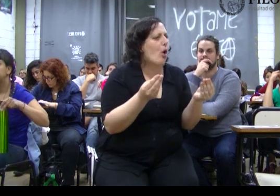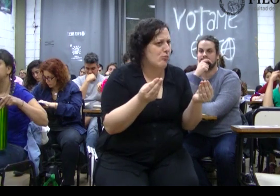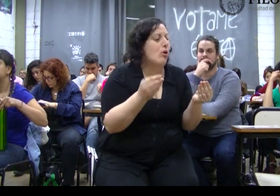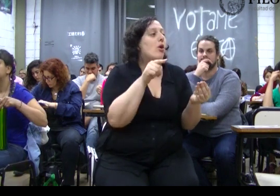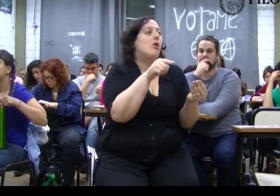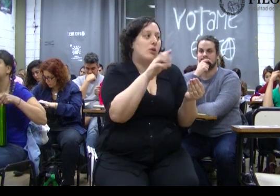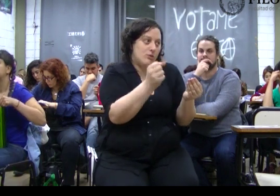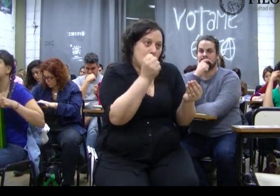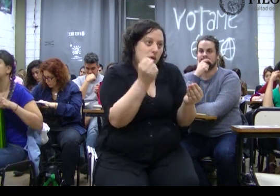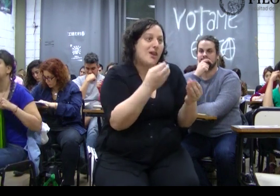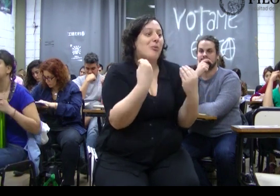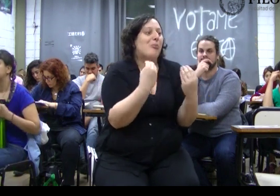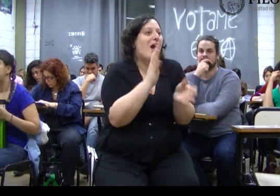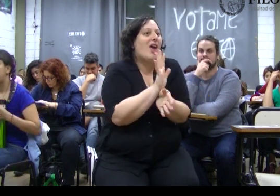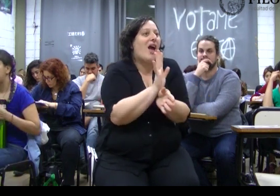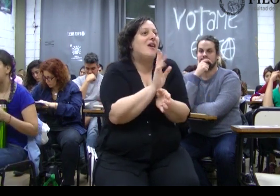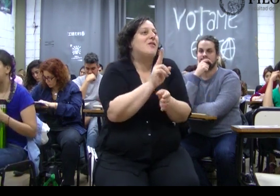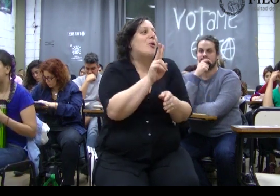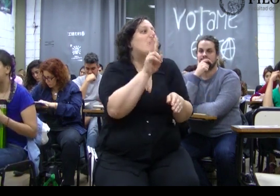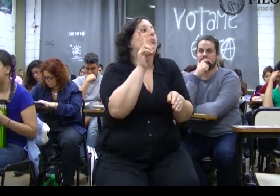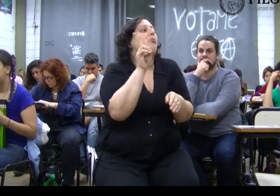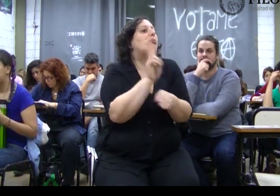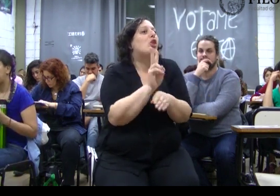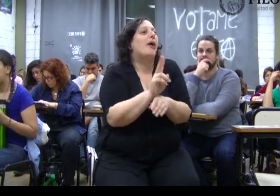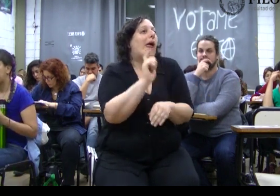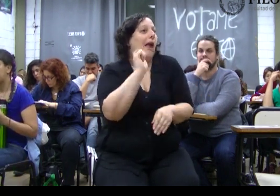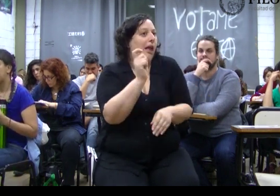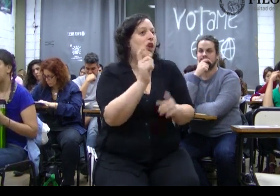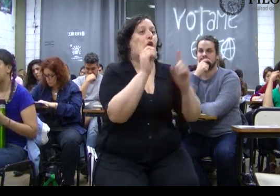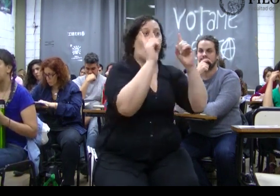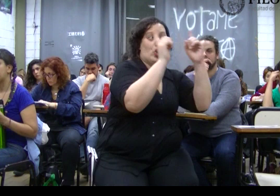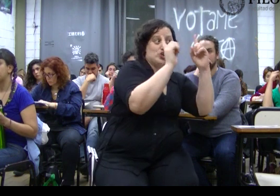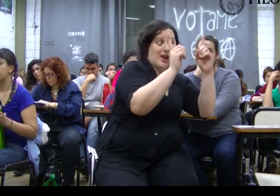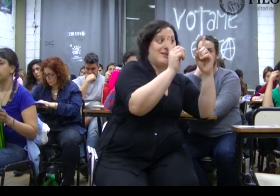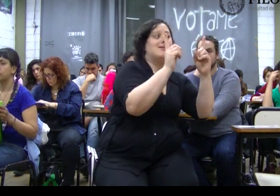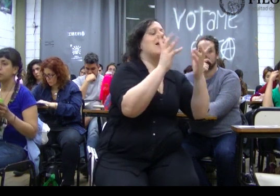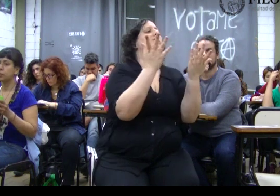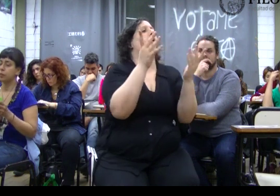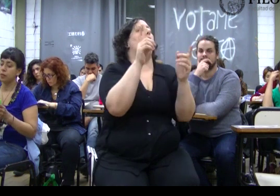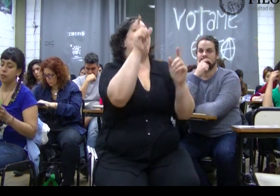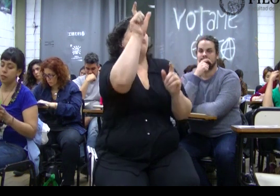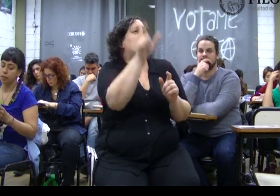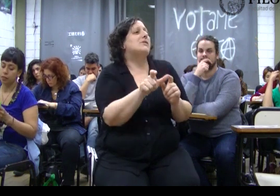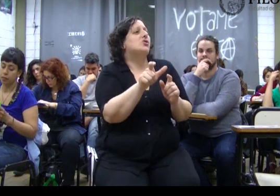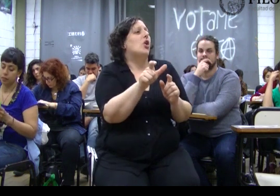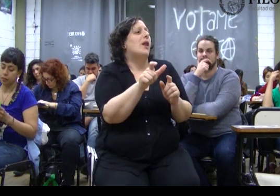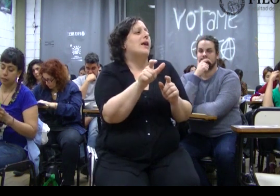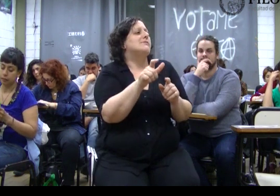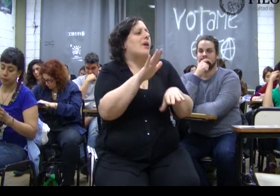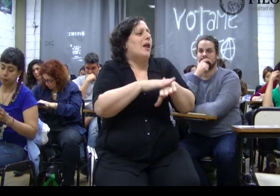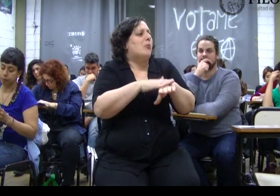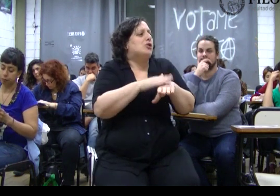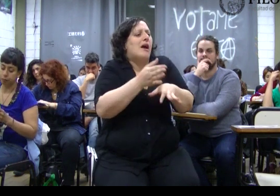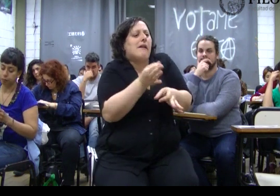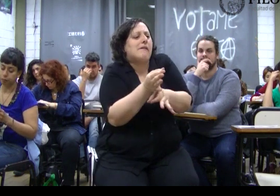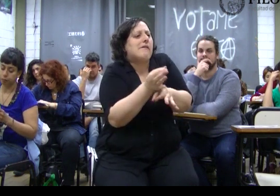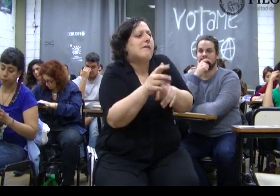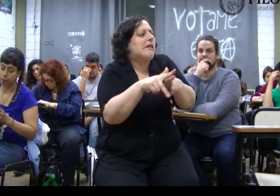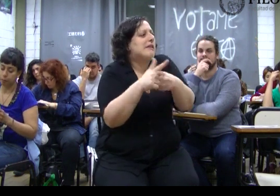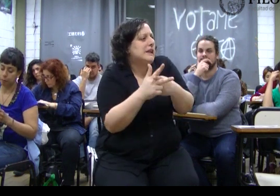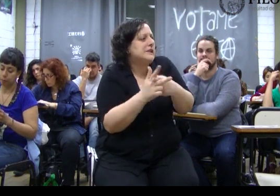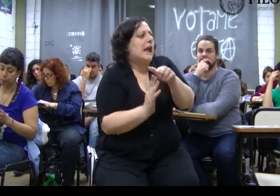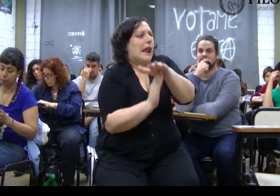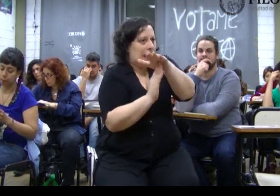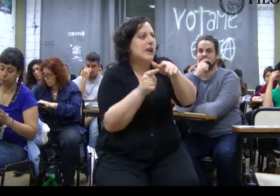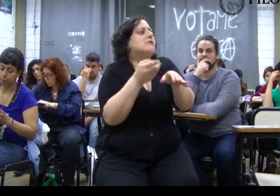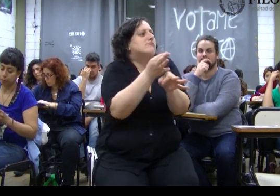una forma de proteger tanto a los docentes como a los talleristas y también a los propios destinatarios